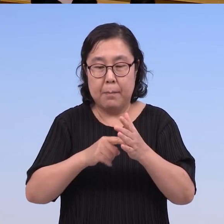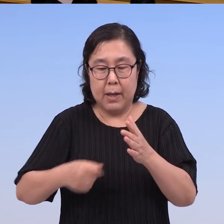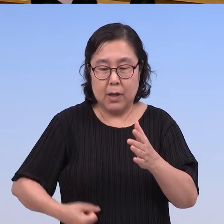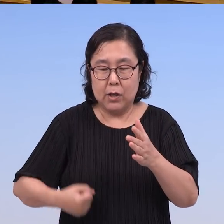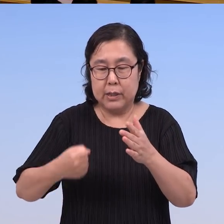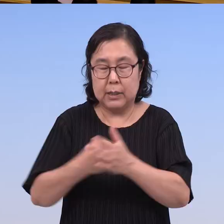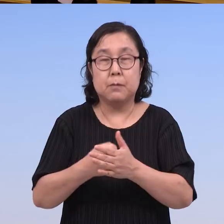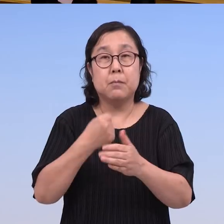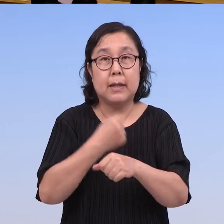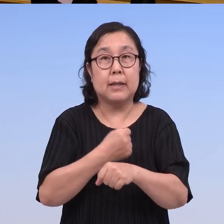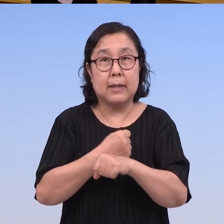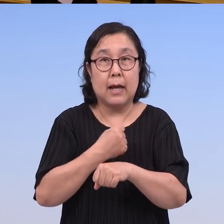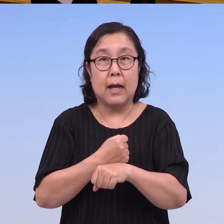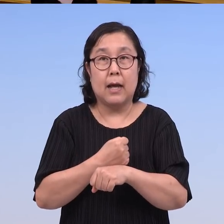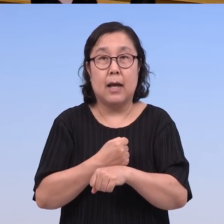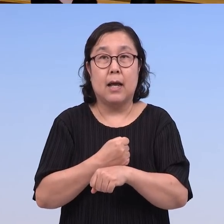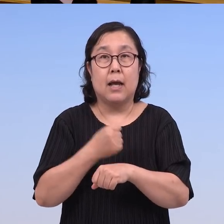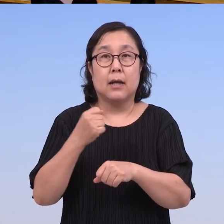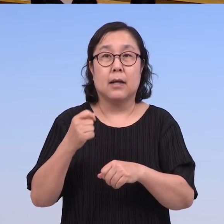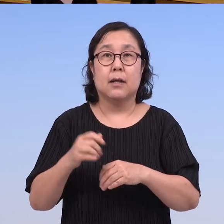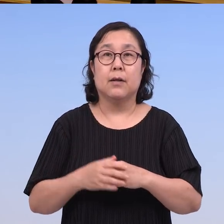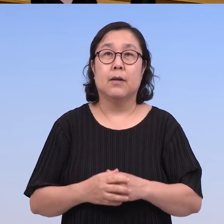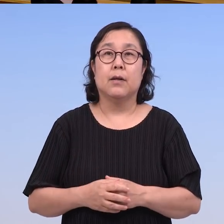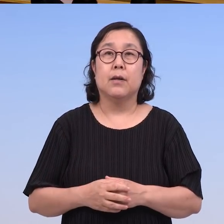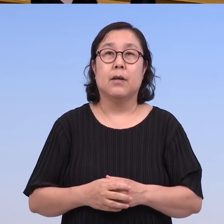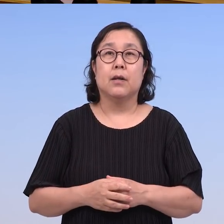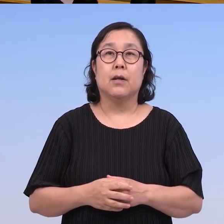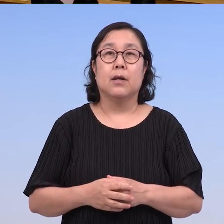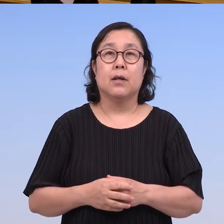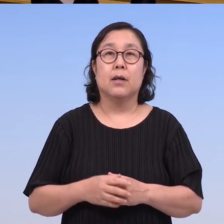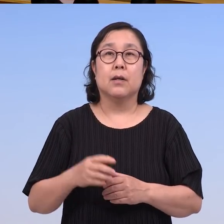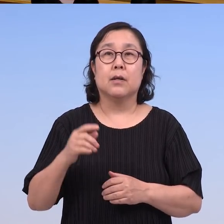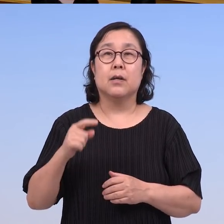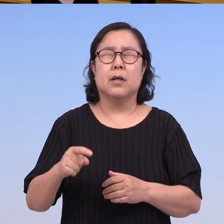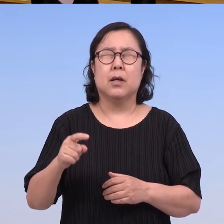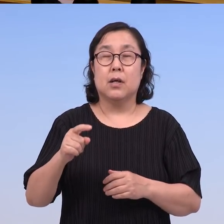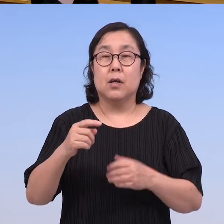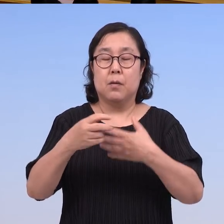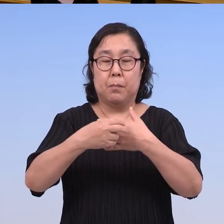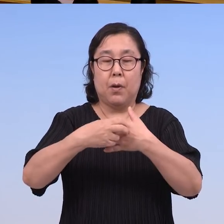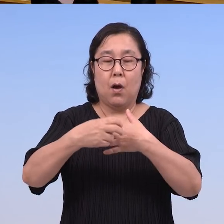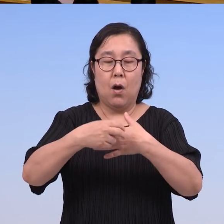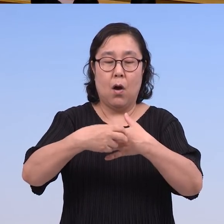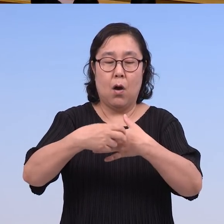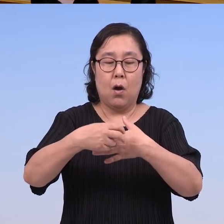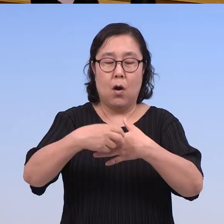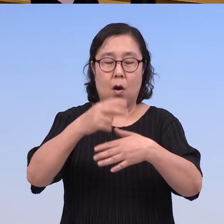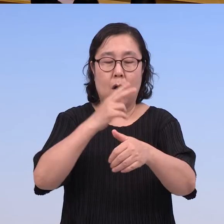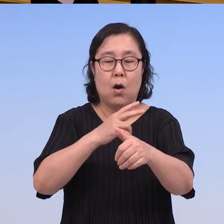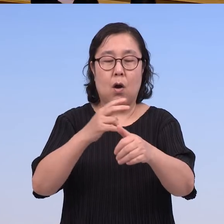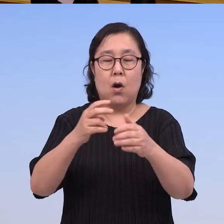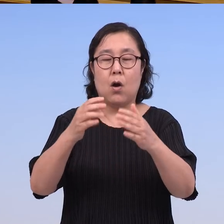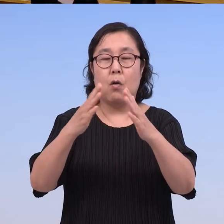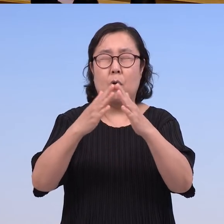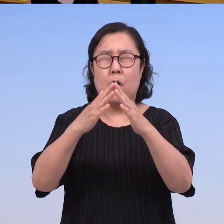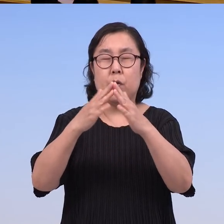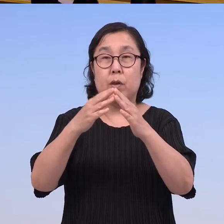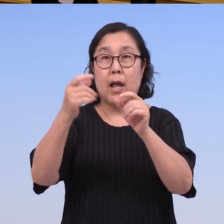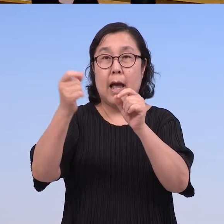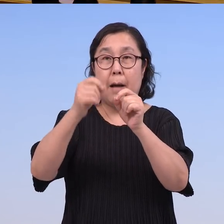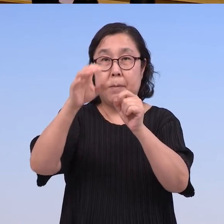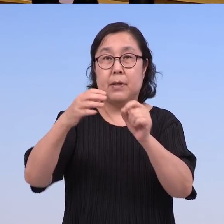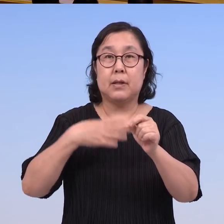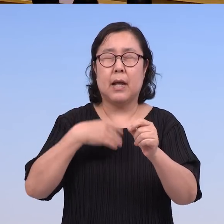제가 모 종합병원 앞에서 특별 새벽 부흥회를 11월 달로 미루는 일은